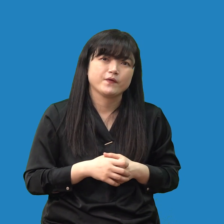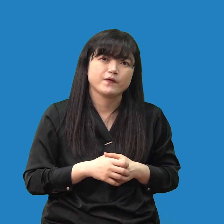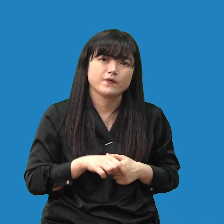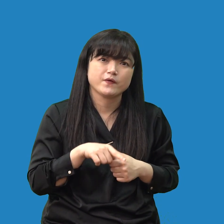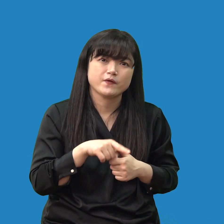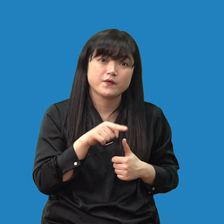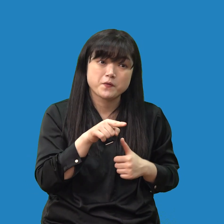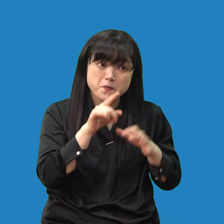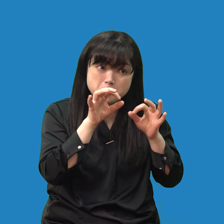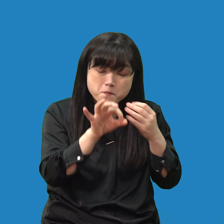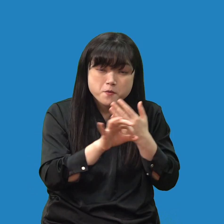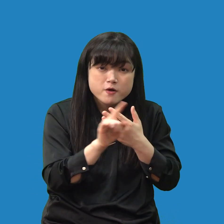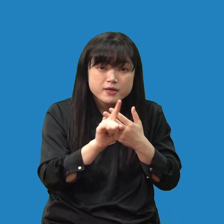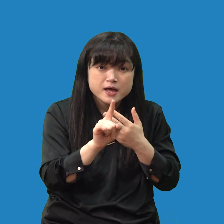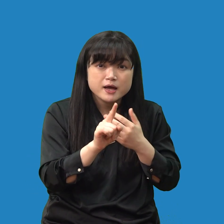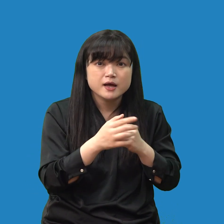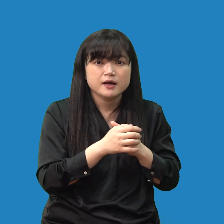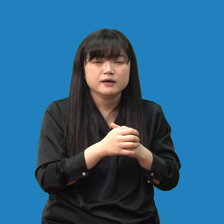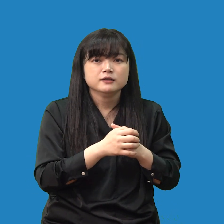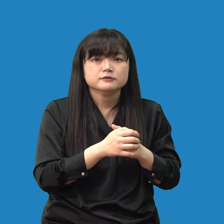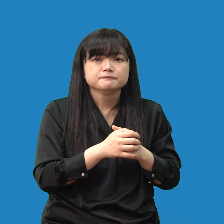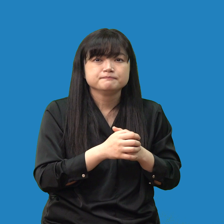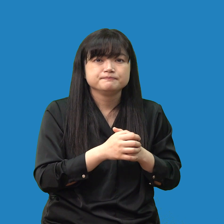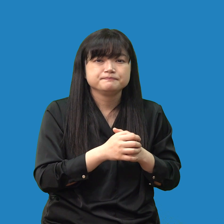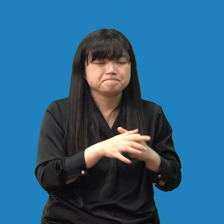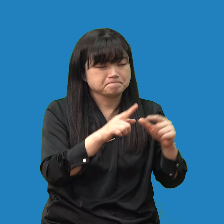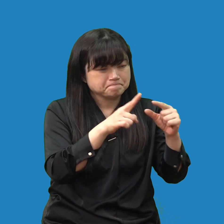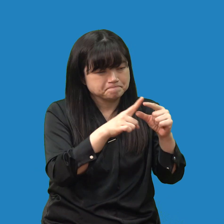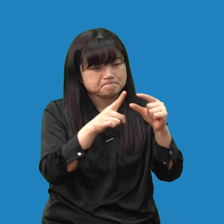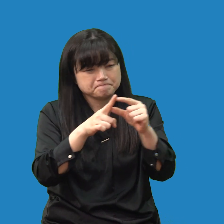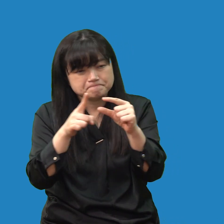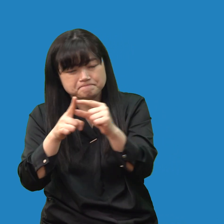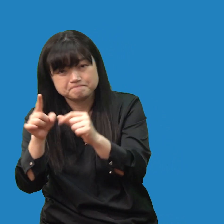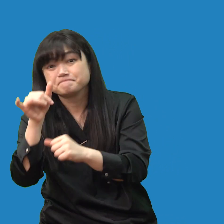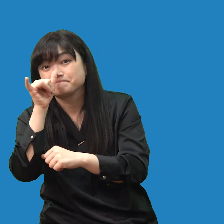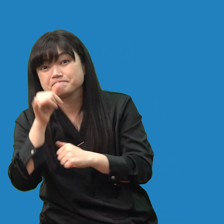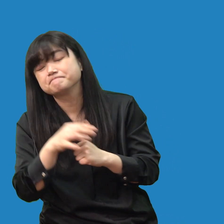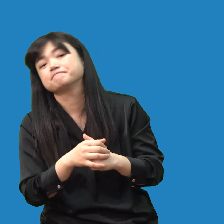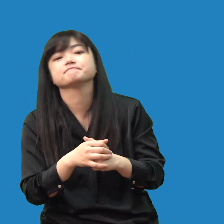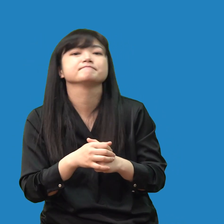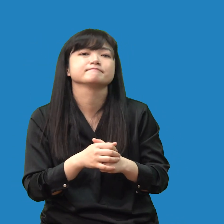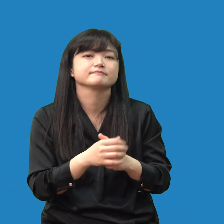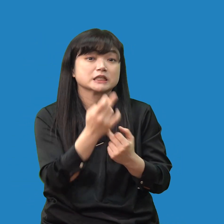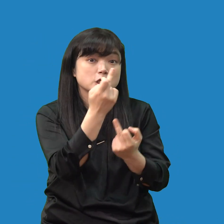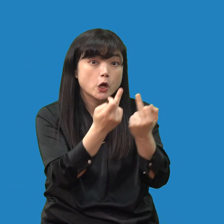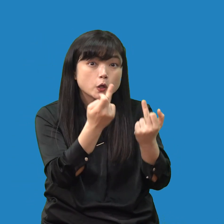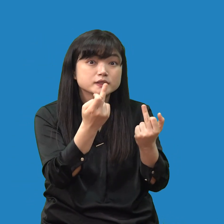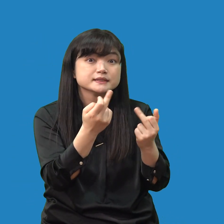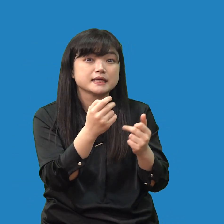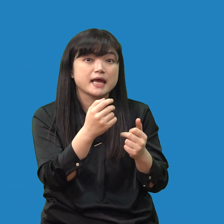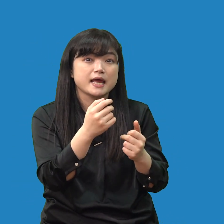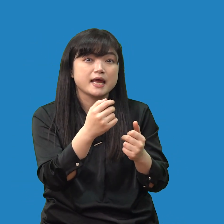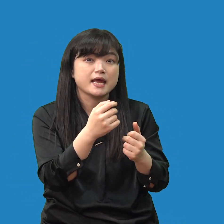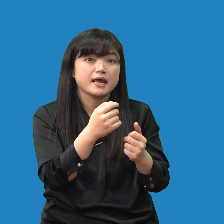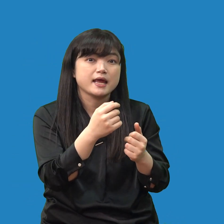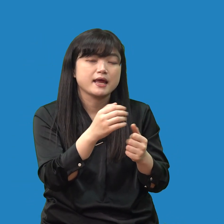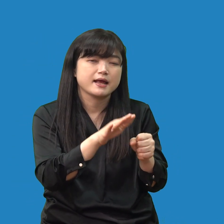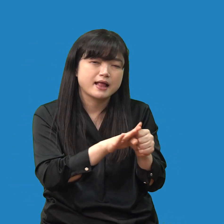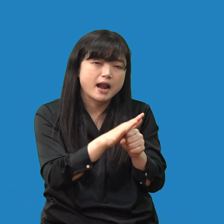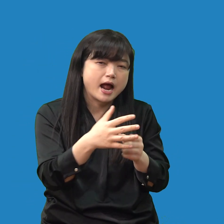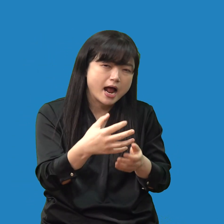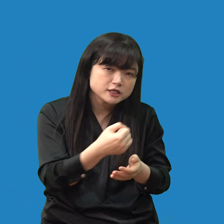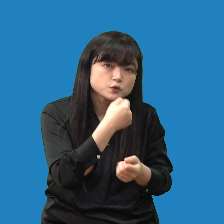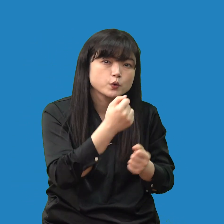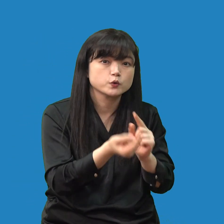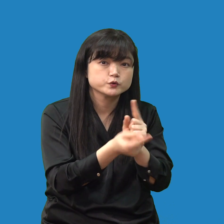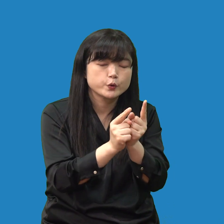여기에도 이제 딱딱 그 문장이 아니라 딱 단어들이 딱딱 나오는데요. 형제를 가지고